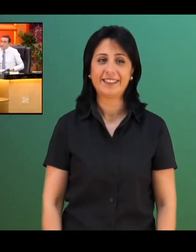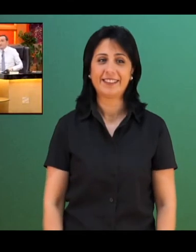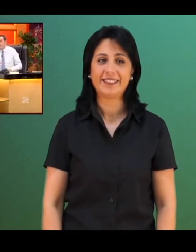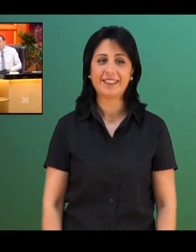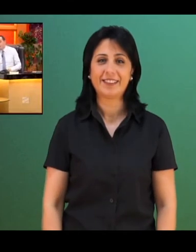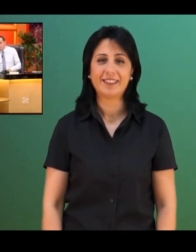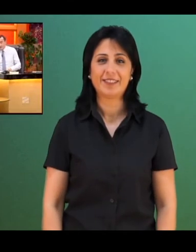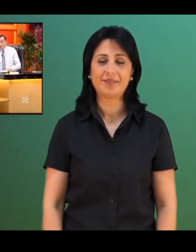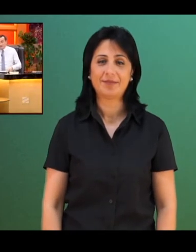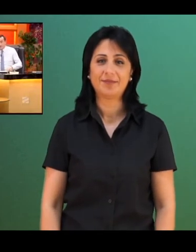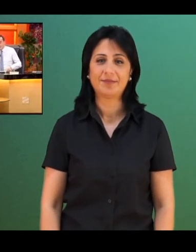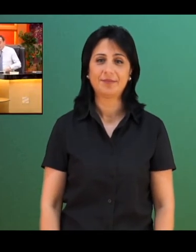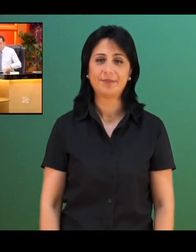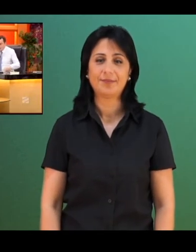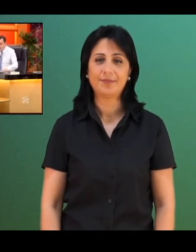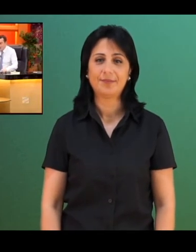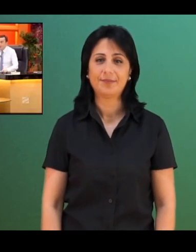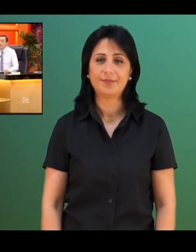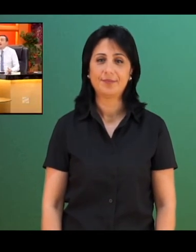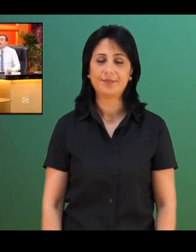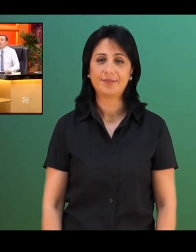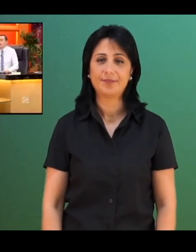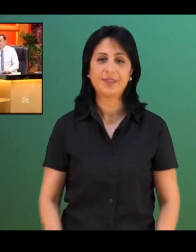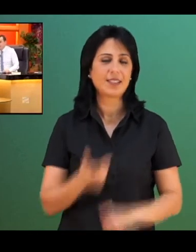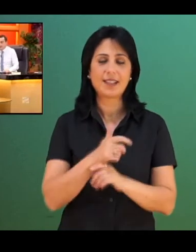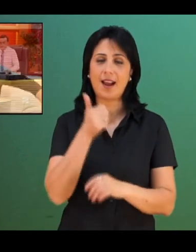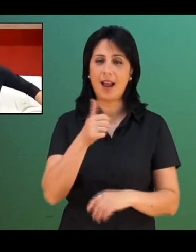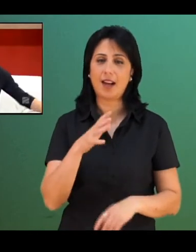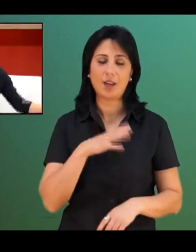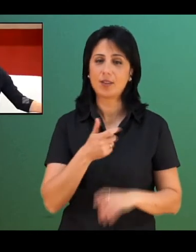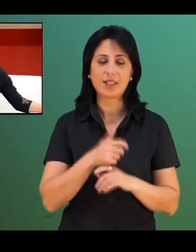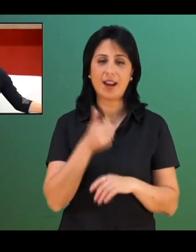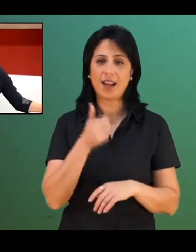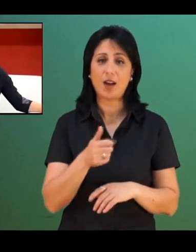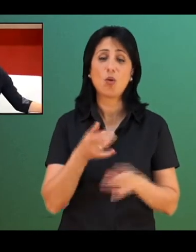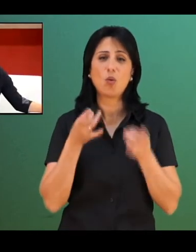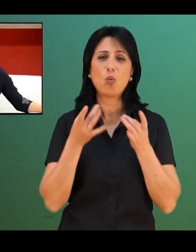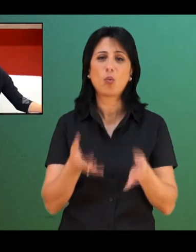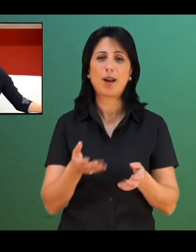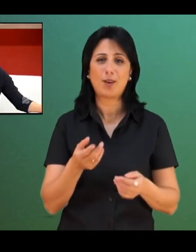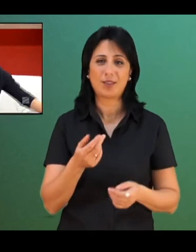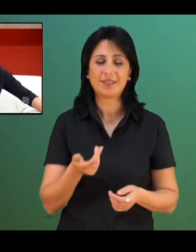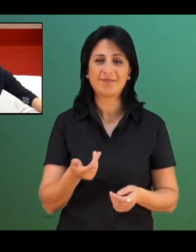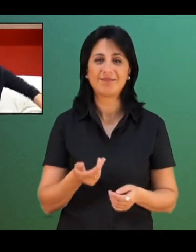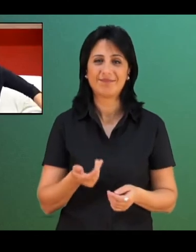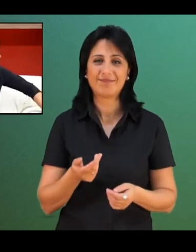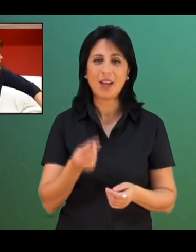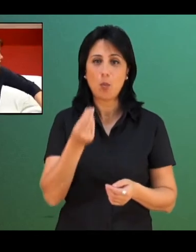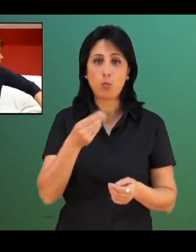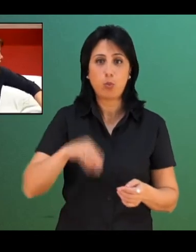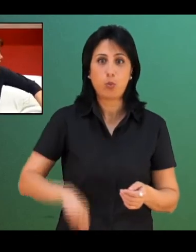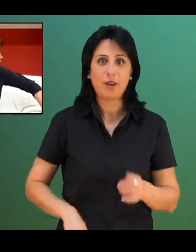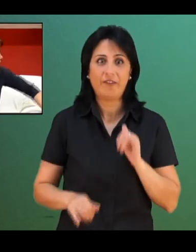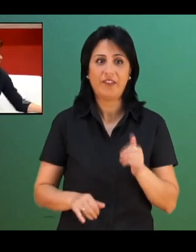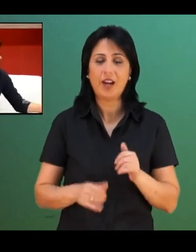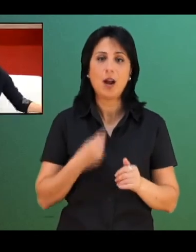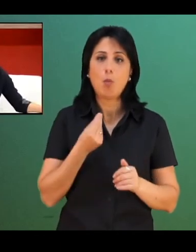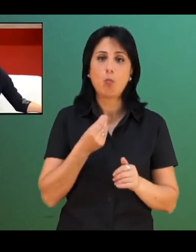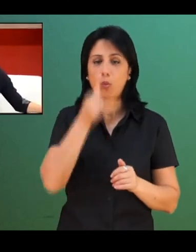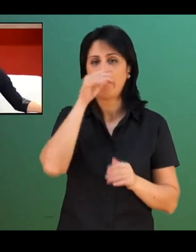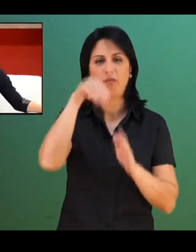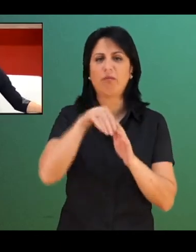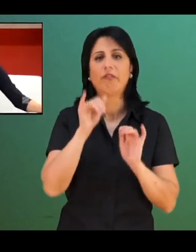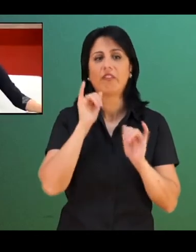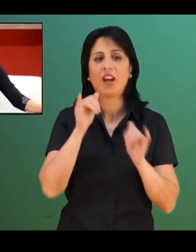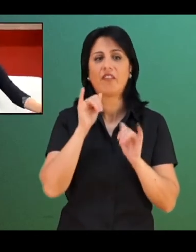ძალიან კარგი იყო, ძალიან კარგი. ეს უბრალოდ ფულის შაკუჭო არ გამოდიოდა. არა, ფულს ახლა მე ვეღარ ჩაუკუჭავ, იმიტომ რომ საზონა გამიბრაზდება რა.